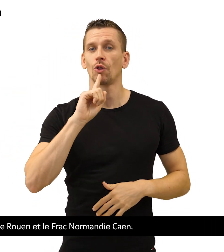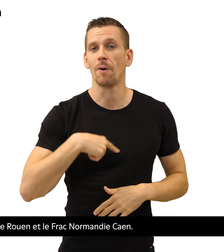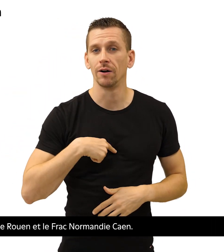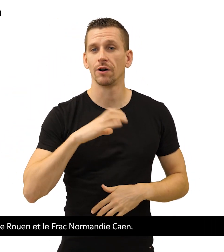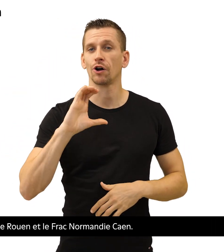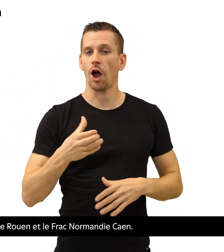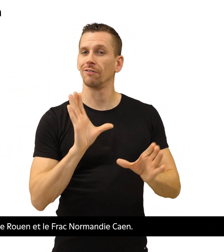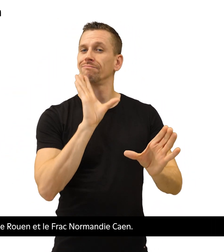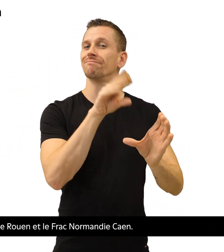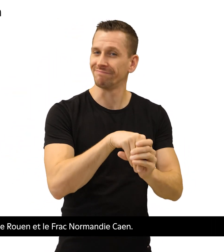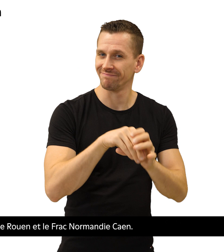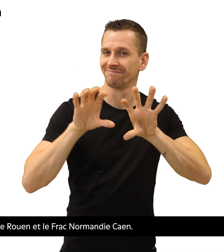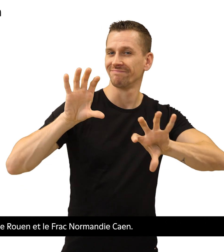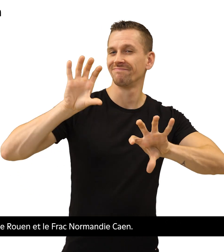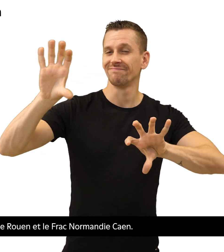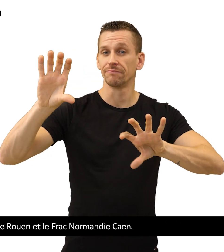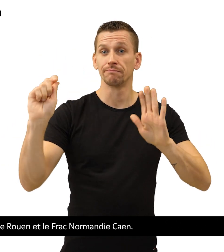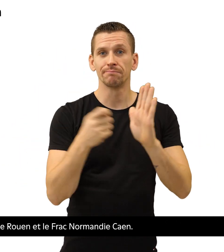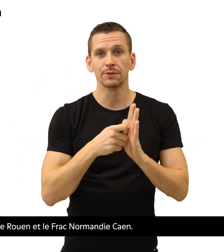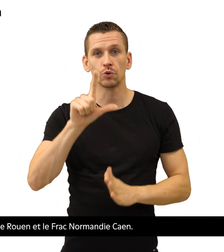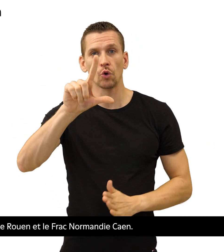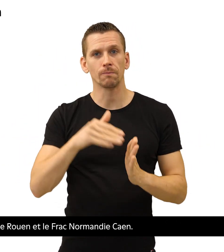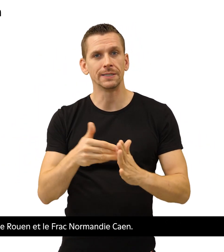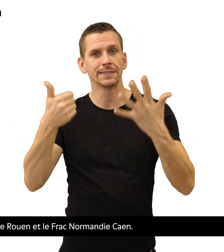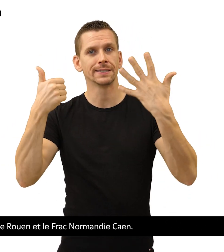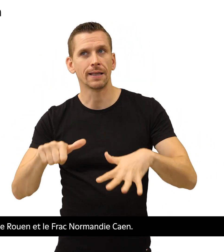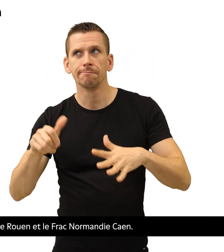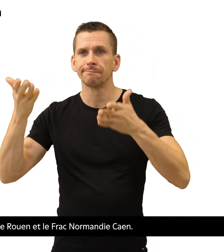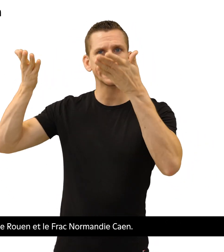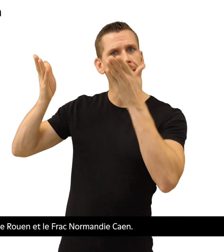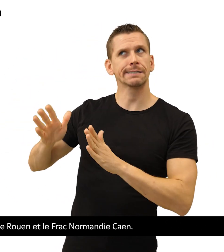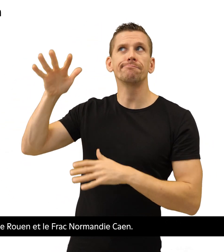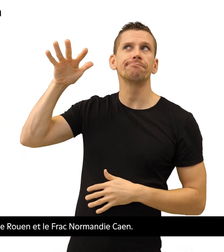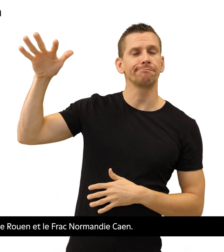Le FRAC Normandie-Rouen et le FRAC Normandie-Caen.